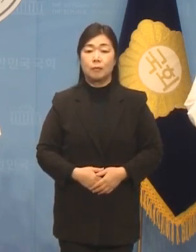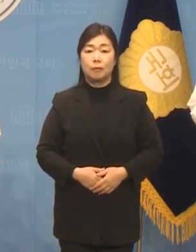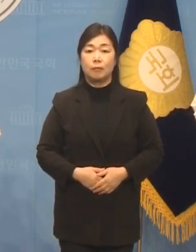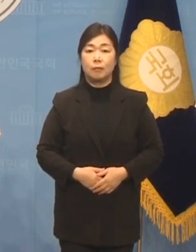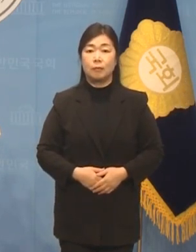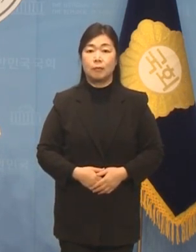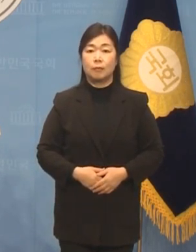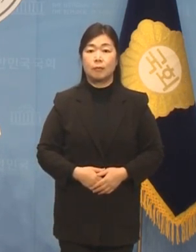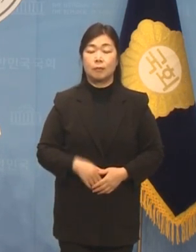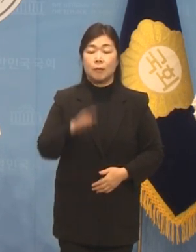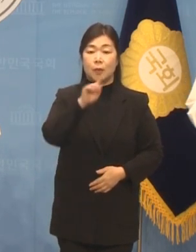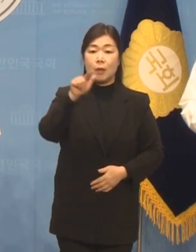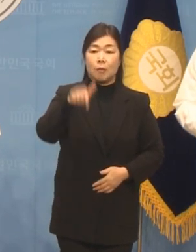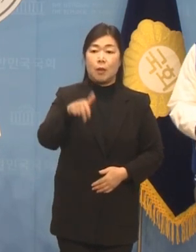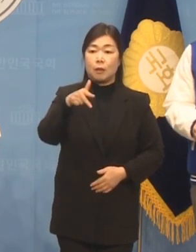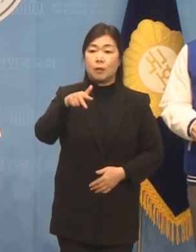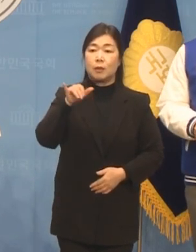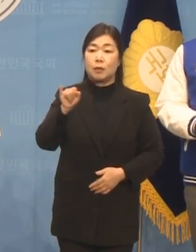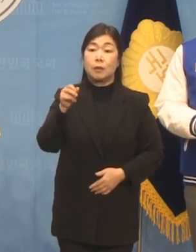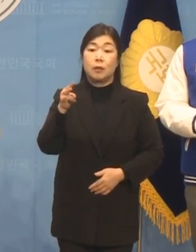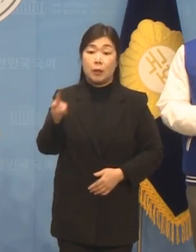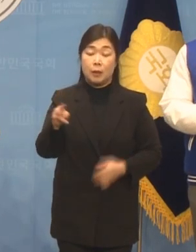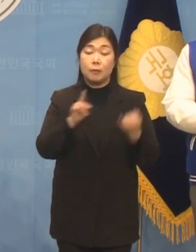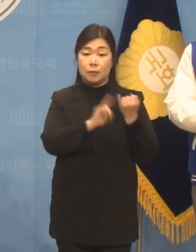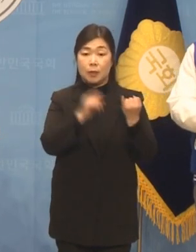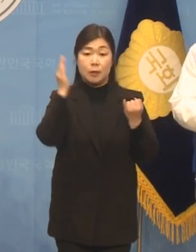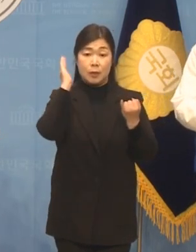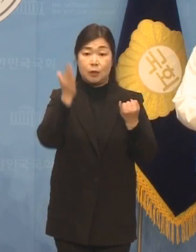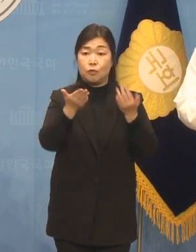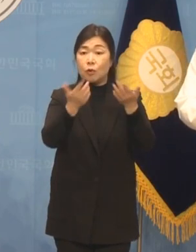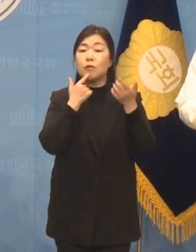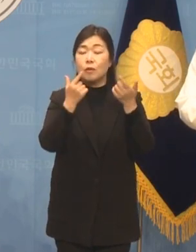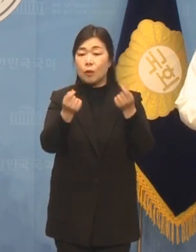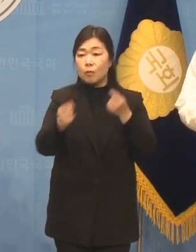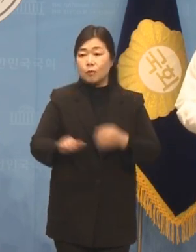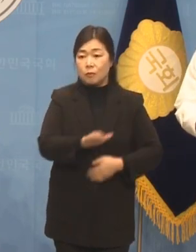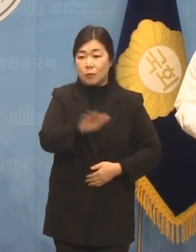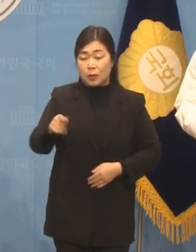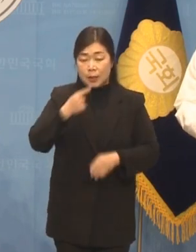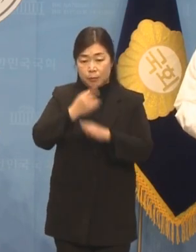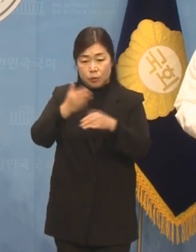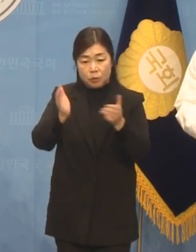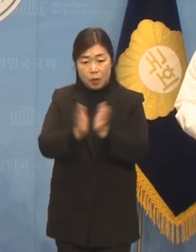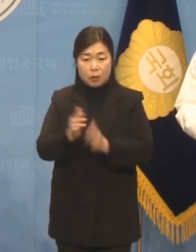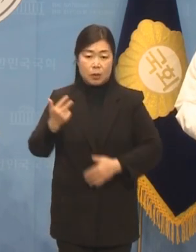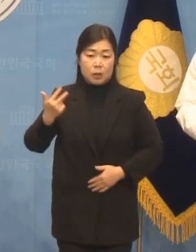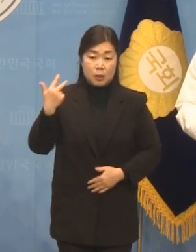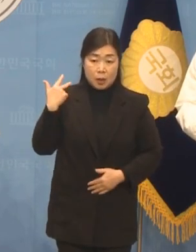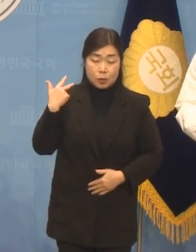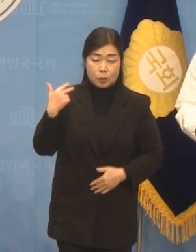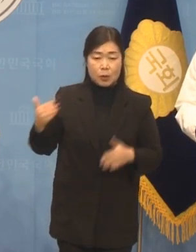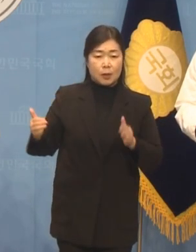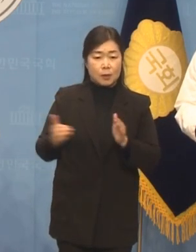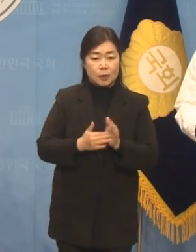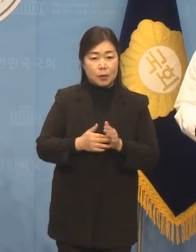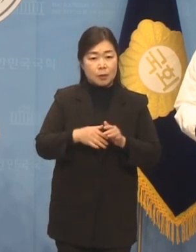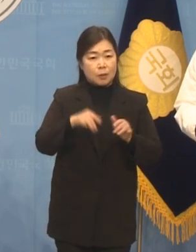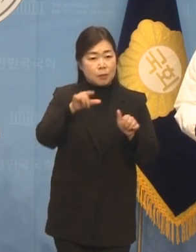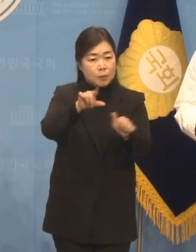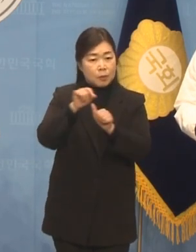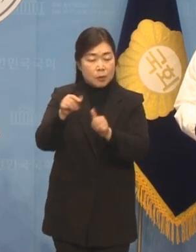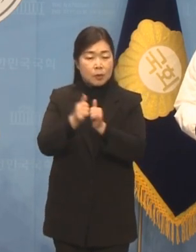앞서 박지혜 인재님께서 말씀하셨습니다만 저희 당이 지난주로